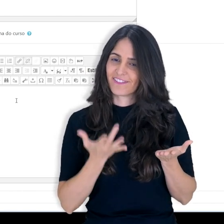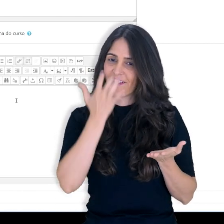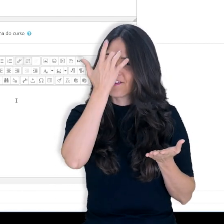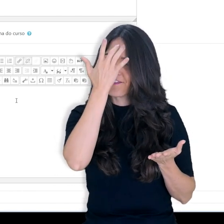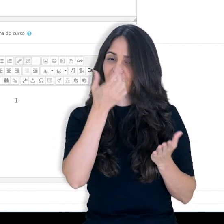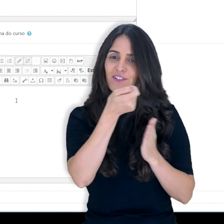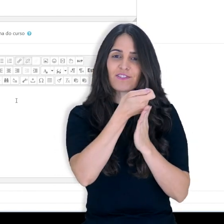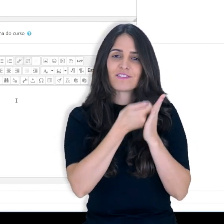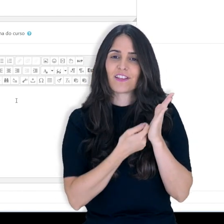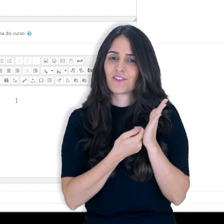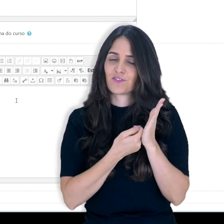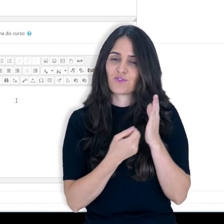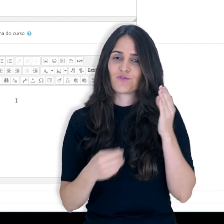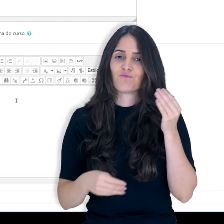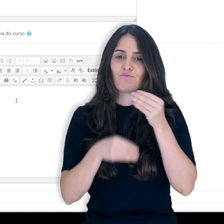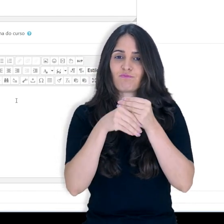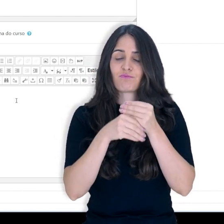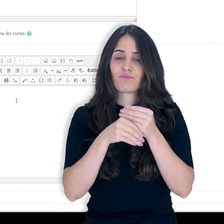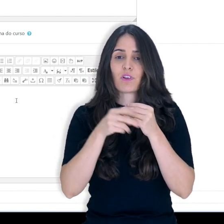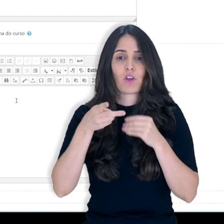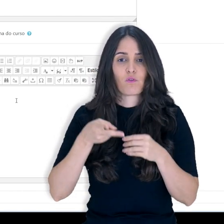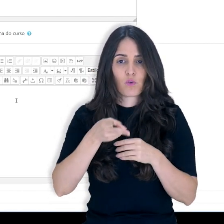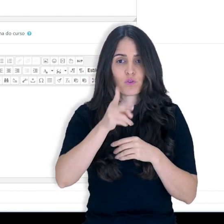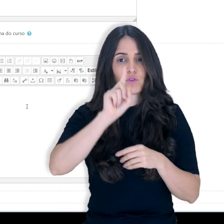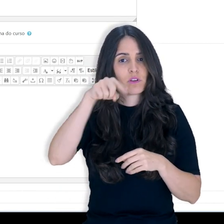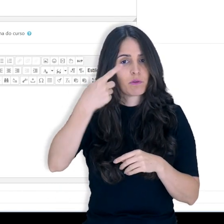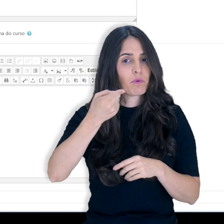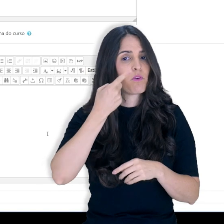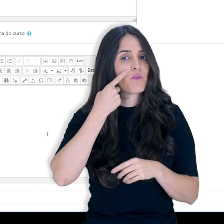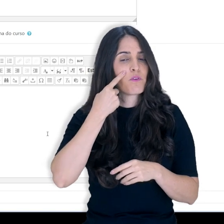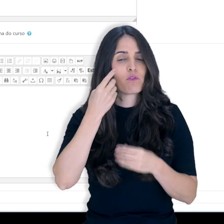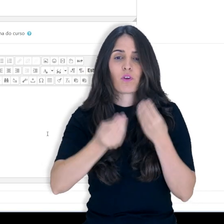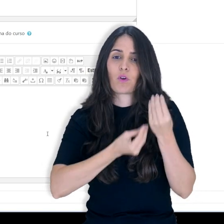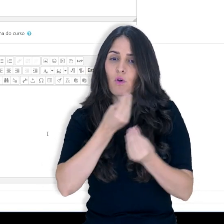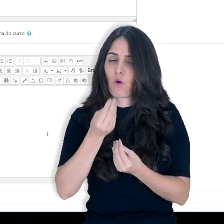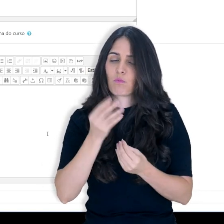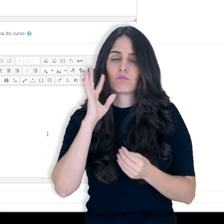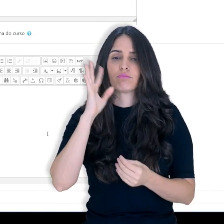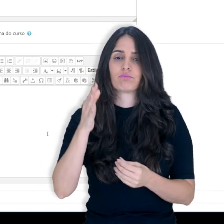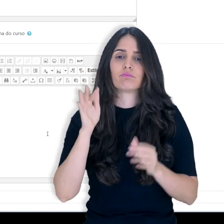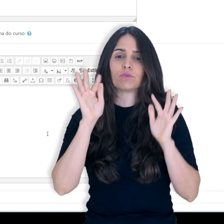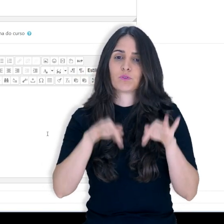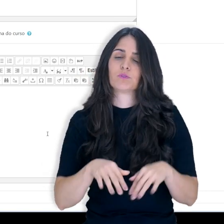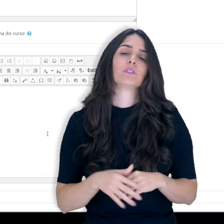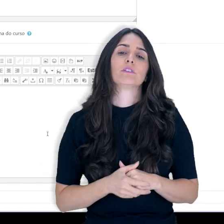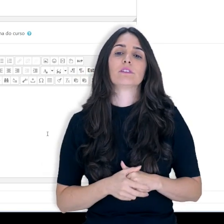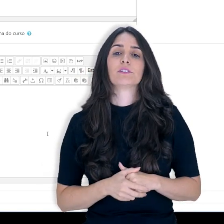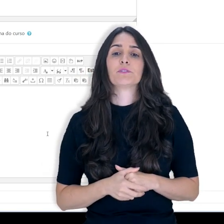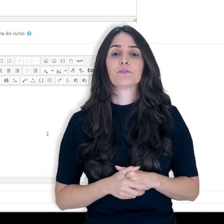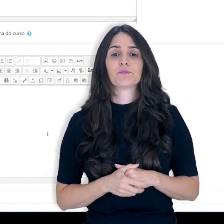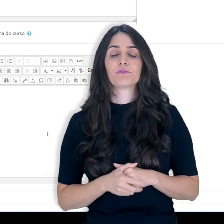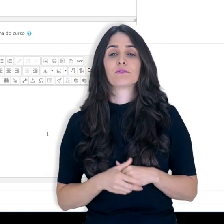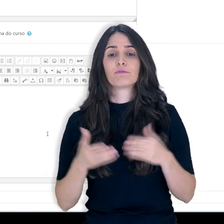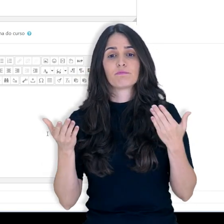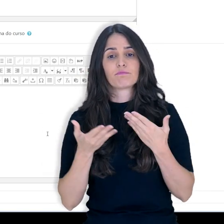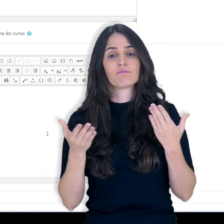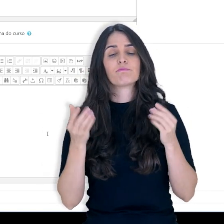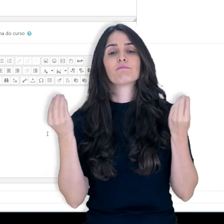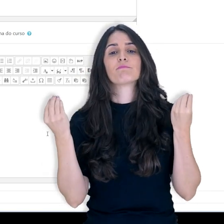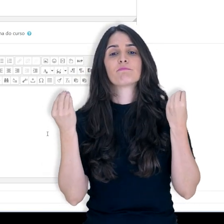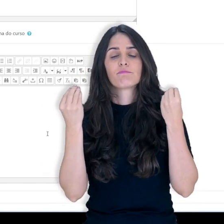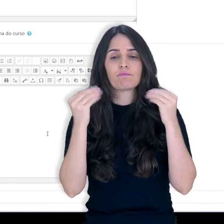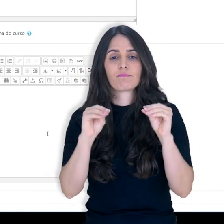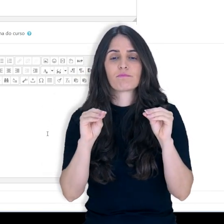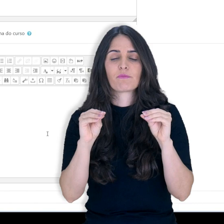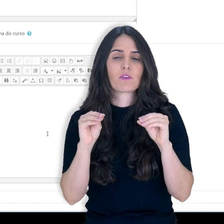inserido vamos continuar e depois nós vamos verificar o resultado ao final agora eu vou inserir